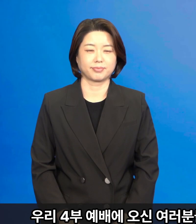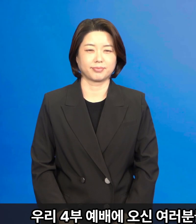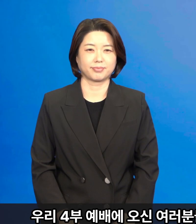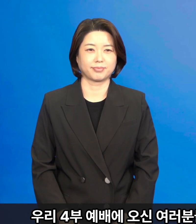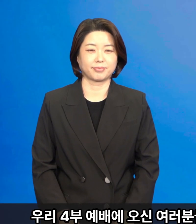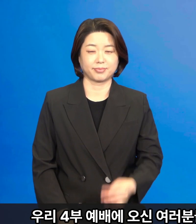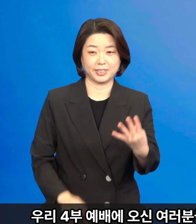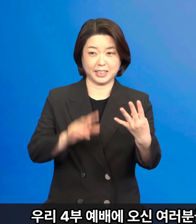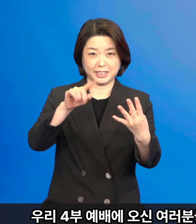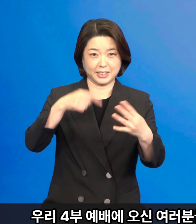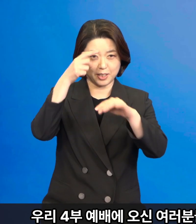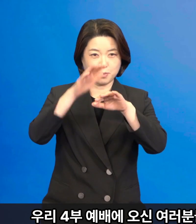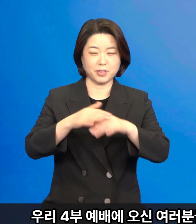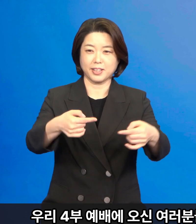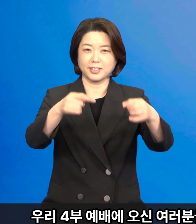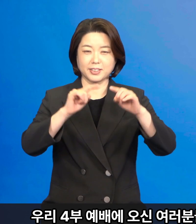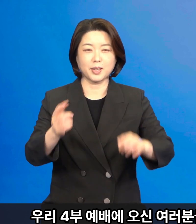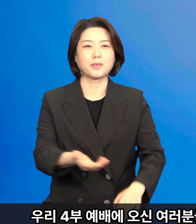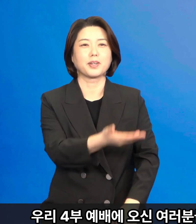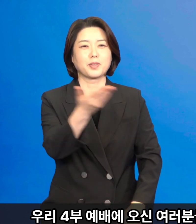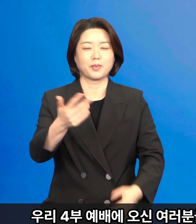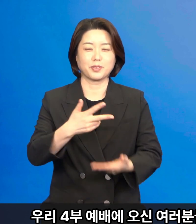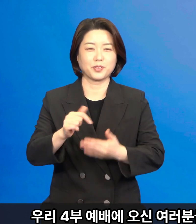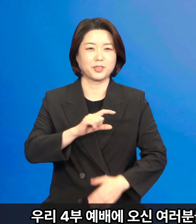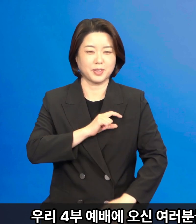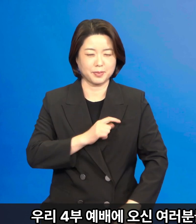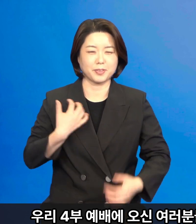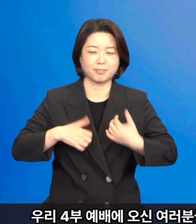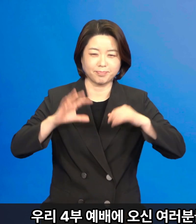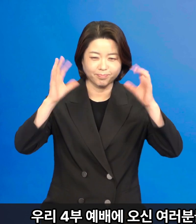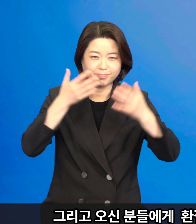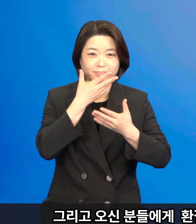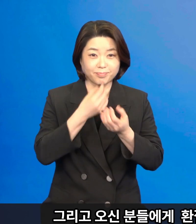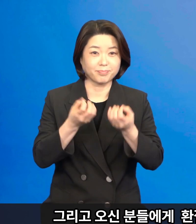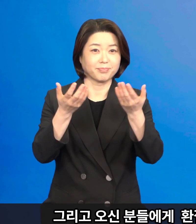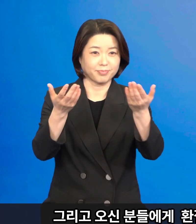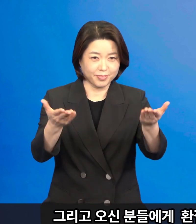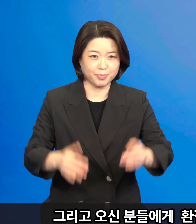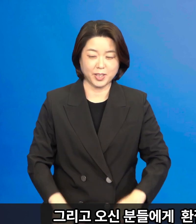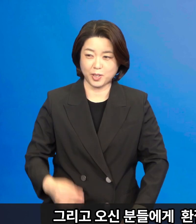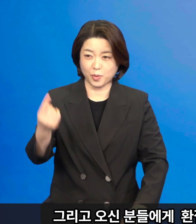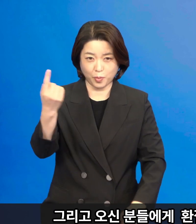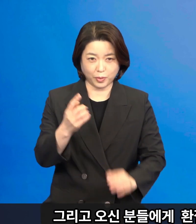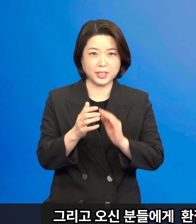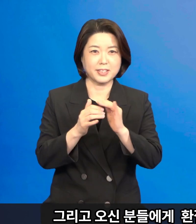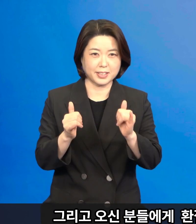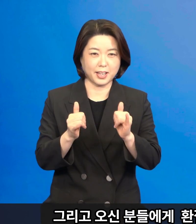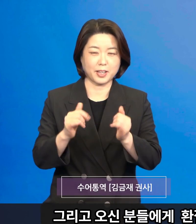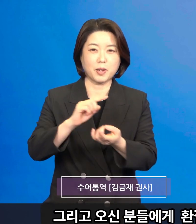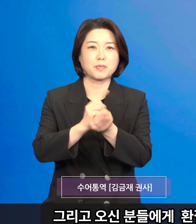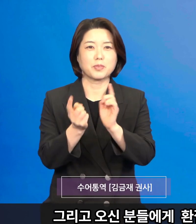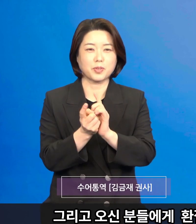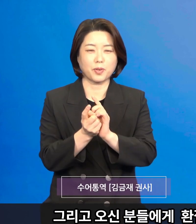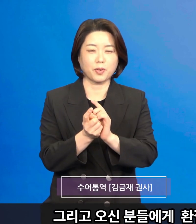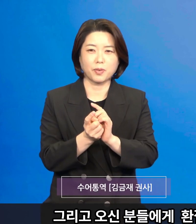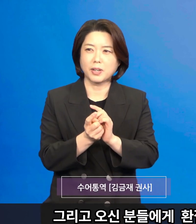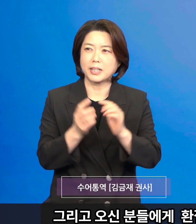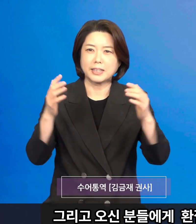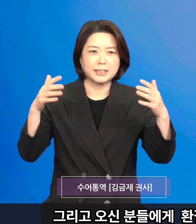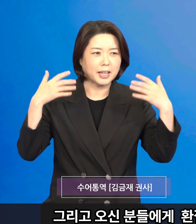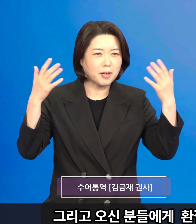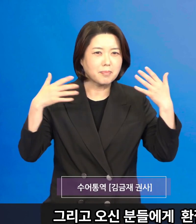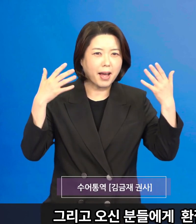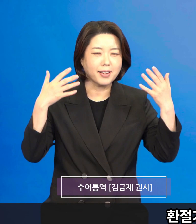네, 우리 사부 예배 오신 여러분들 주님의 이름으로 환영하고 축복합니다. 우리 오신 분들에게 환절기